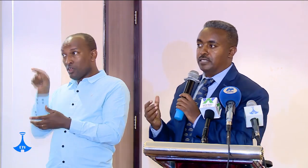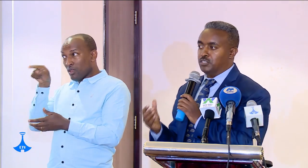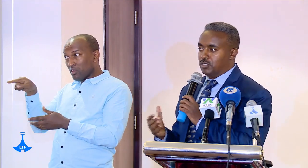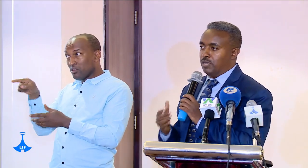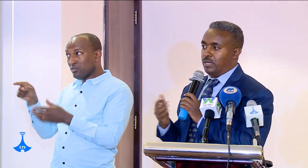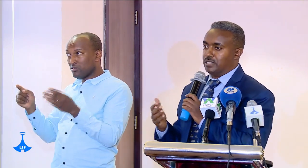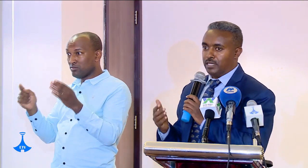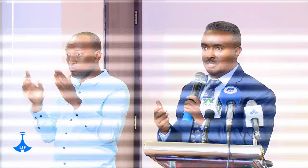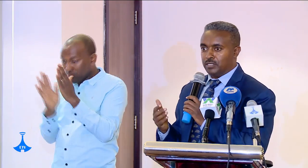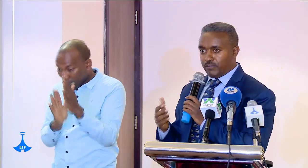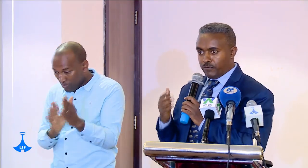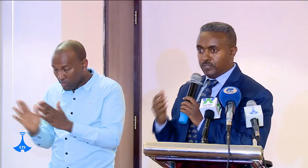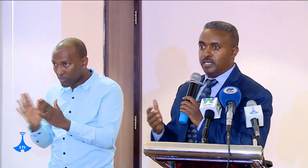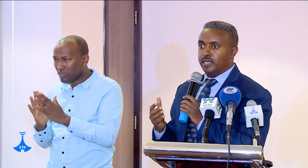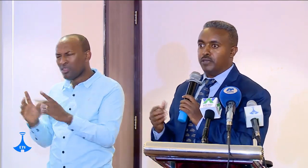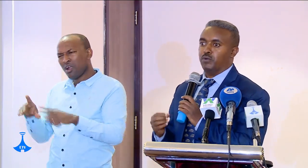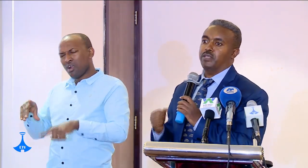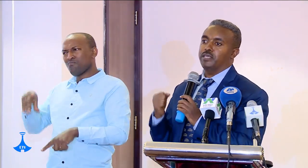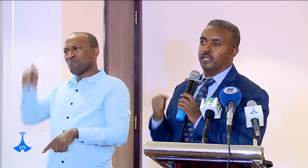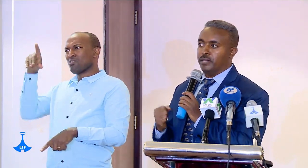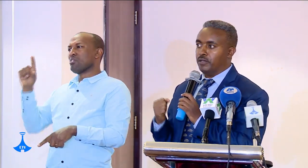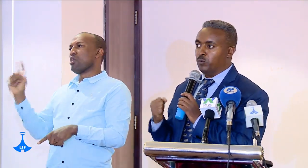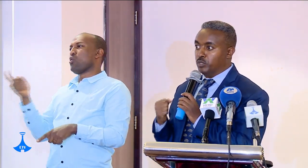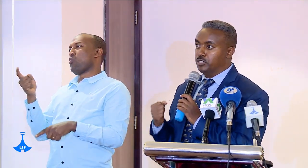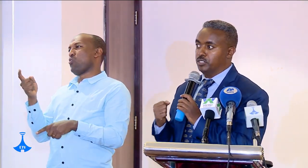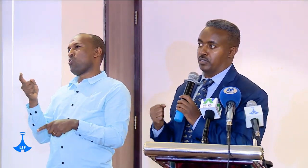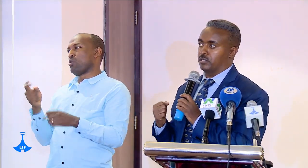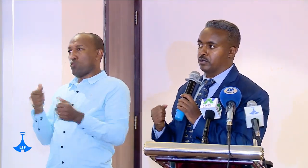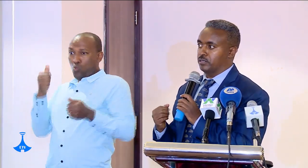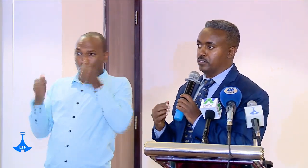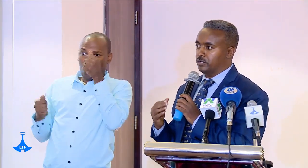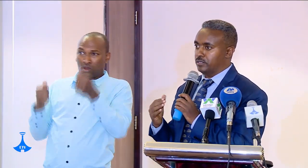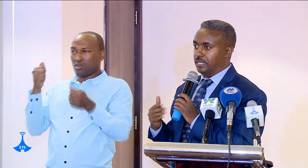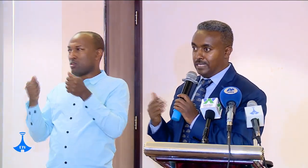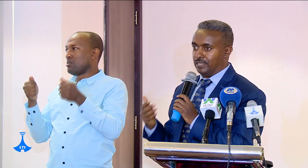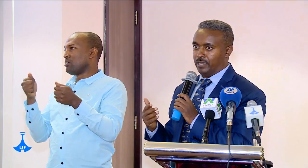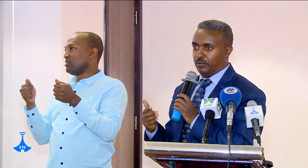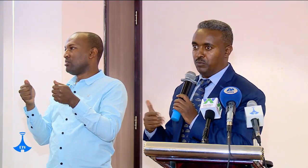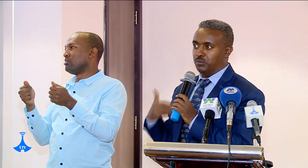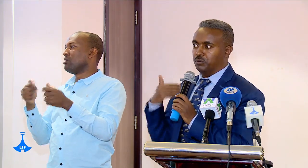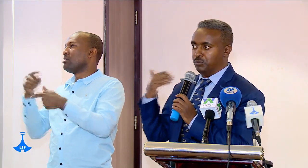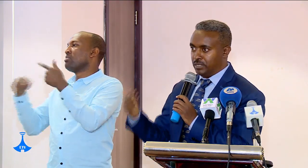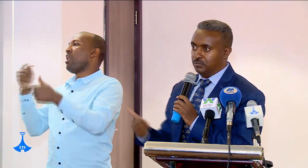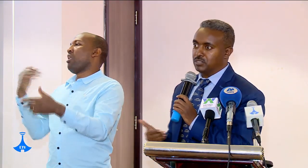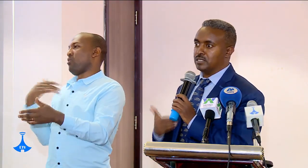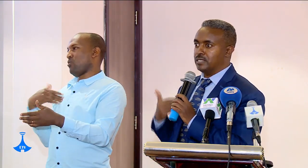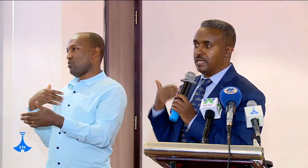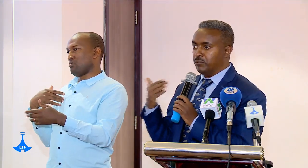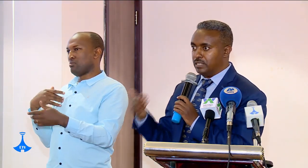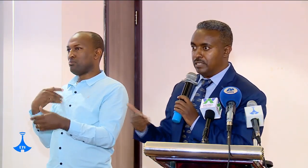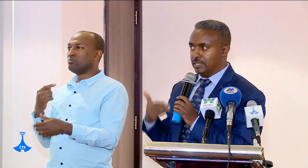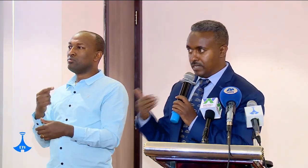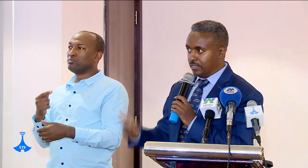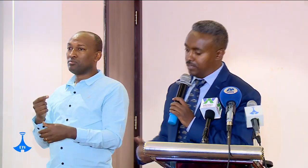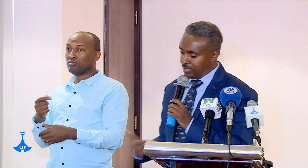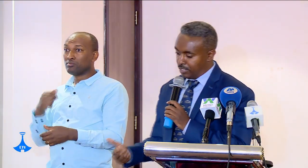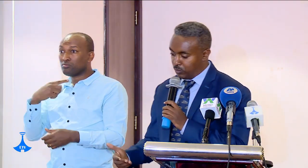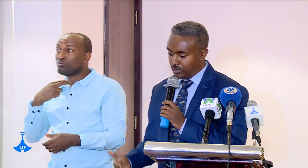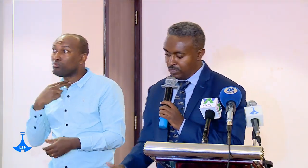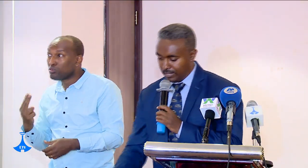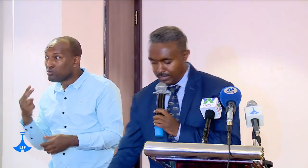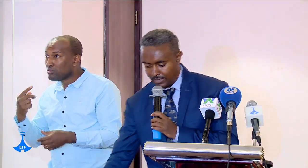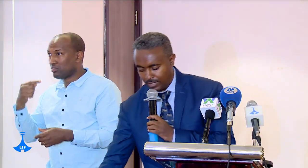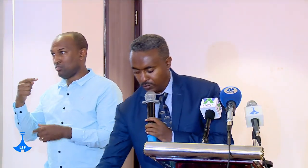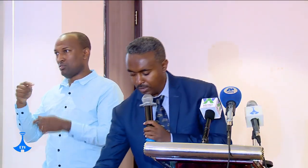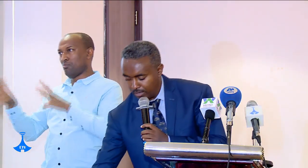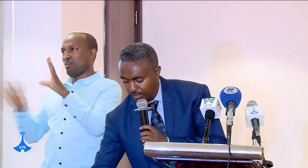ይሄንን ዝግጅት ለማዘጋጀት ከፍተኛ የሆነ የውድድር ሂደት አለው። በድምጽ የሚደረግ